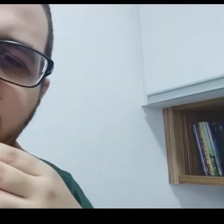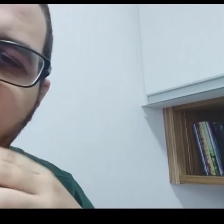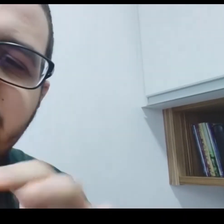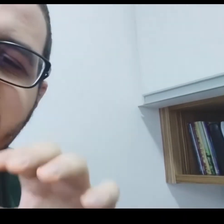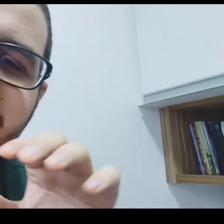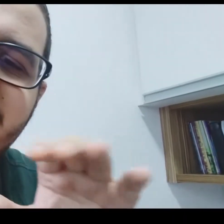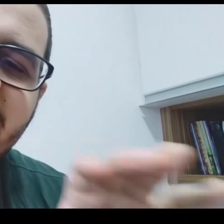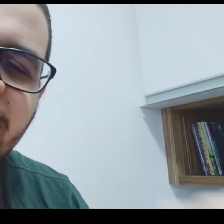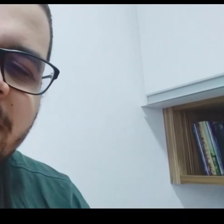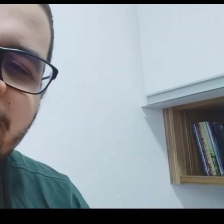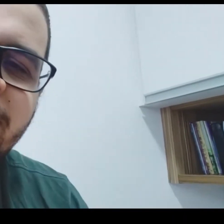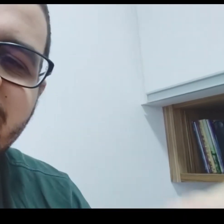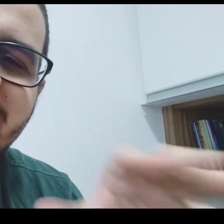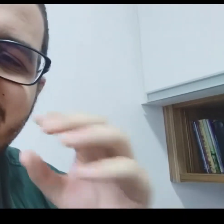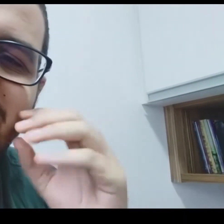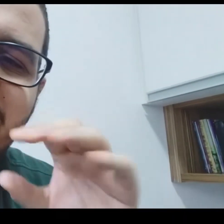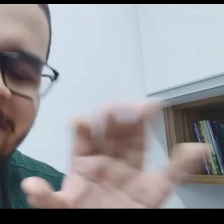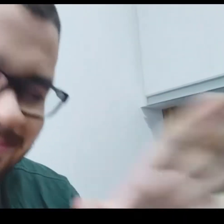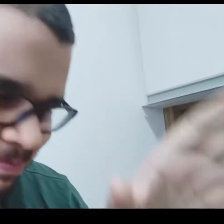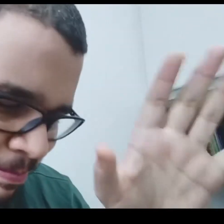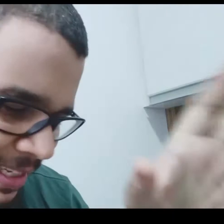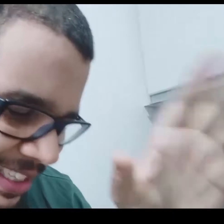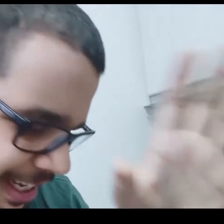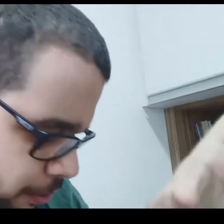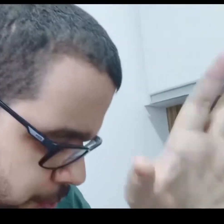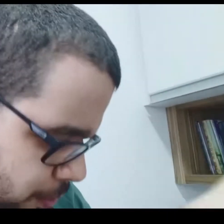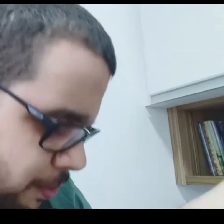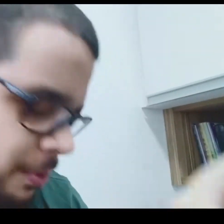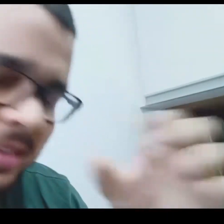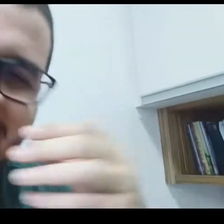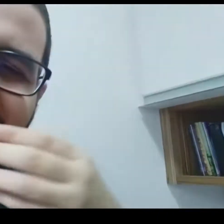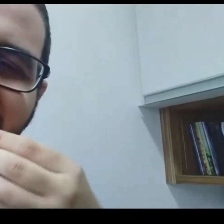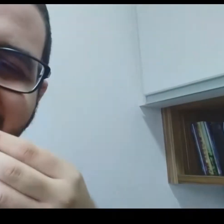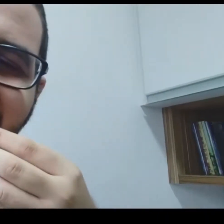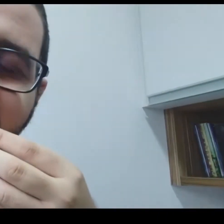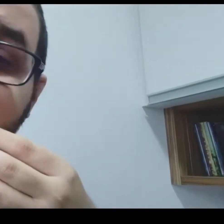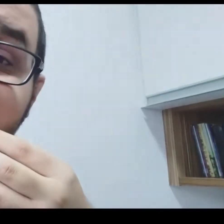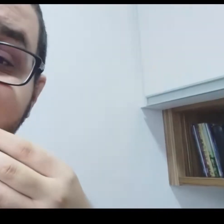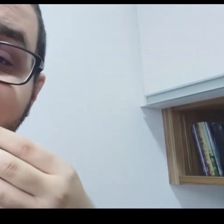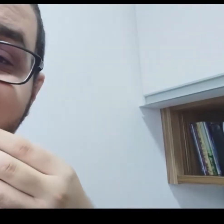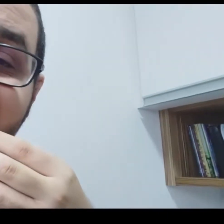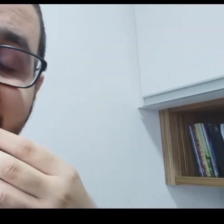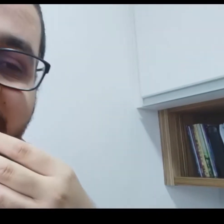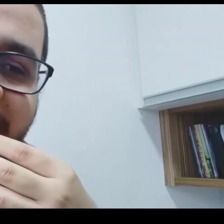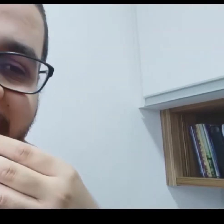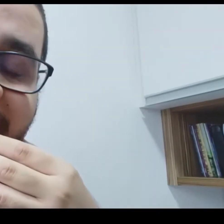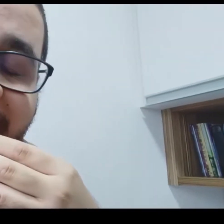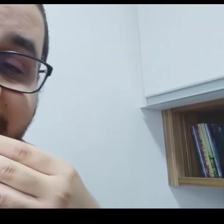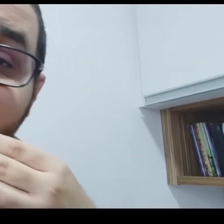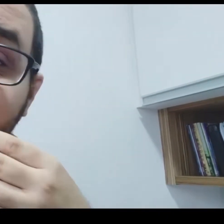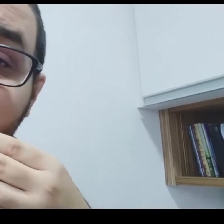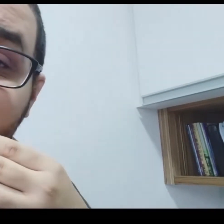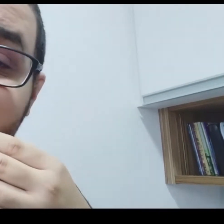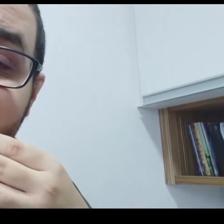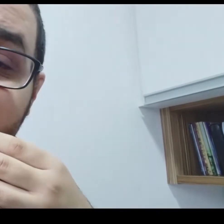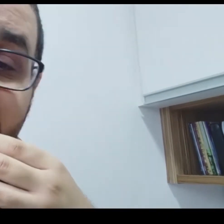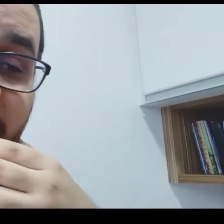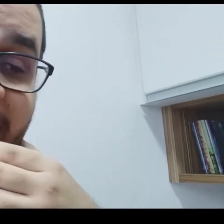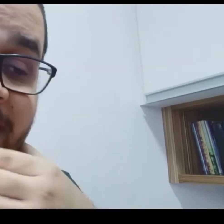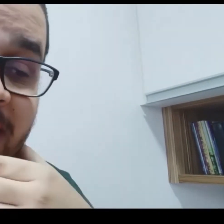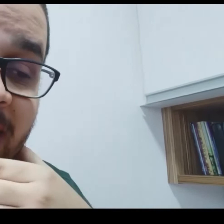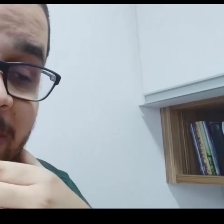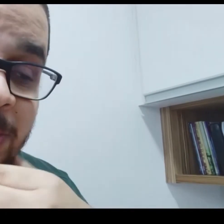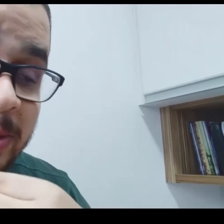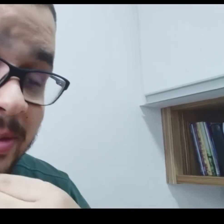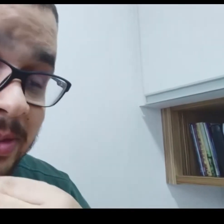ele tem todos os planos dele feitos, planejado tudo com antecedência, mesmo que a gente não entenda. Então, meu jovem, eu espero